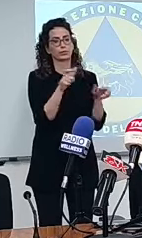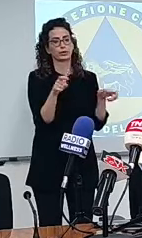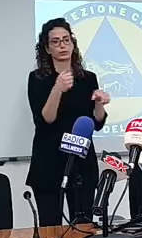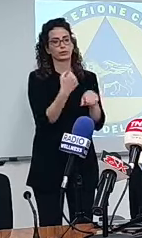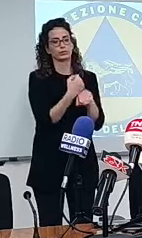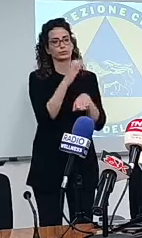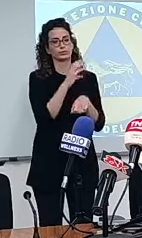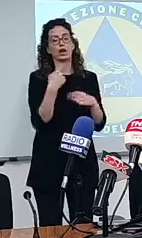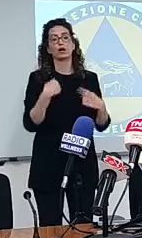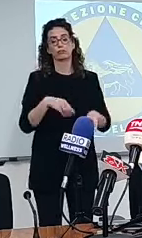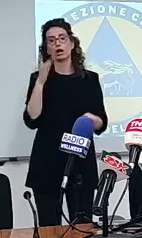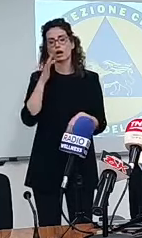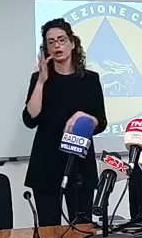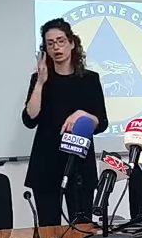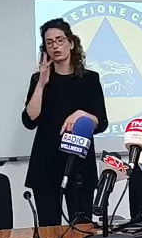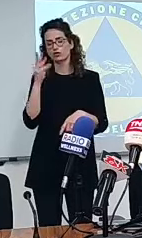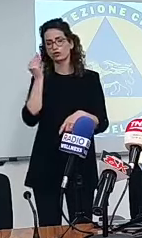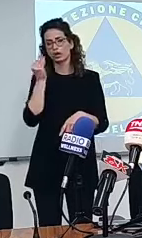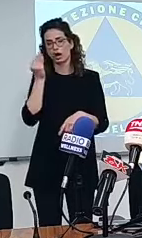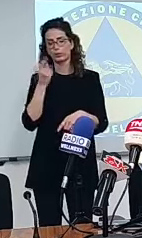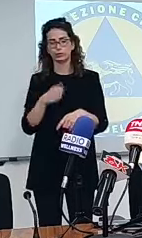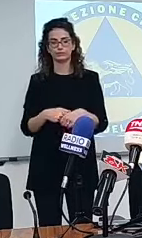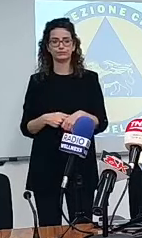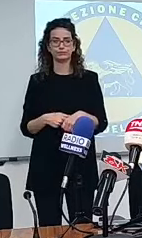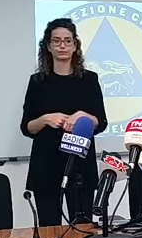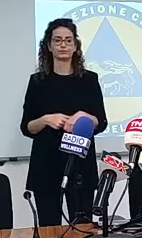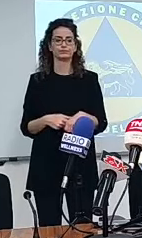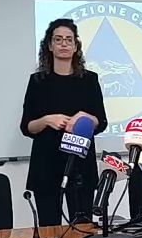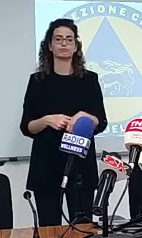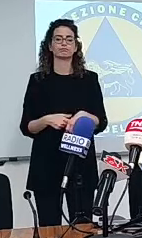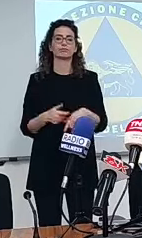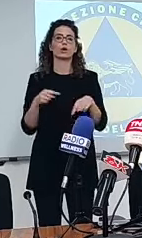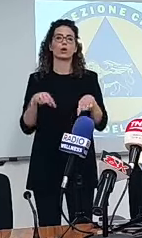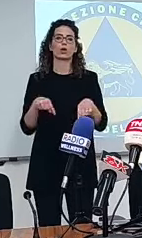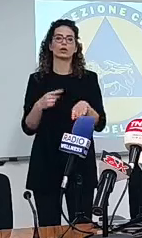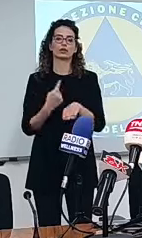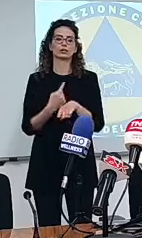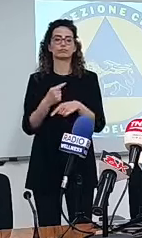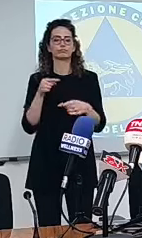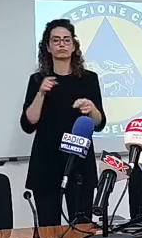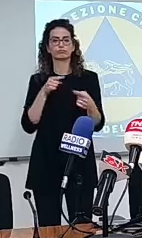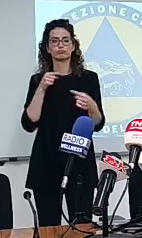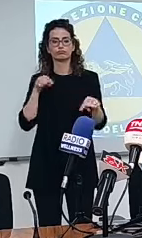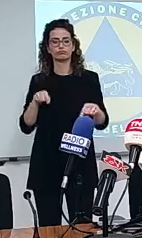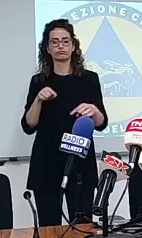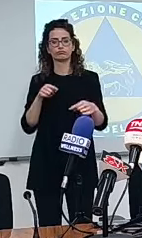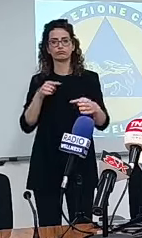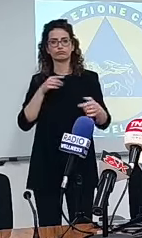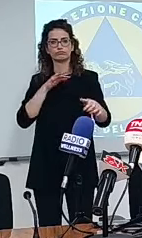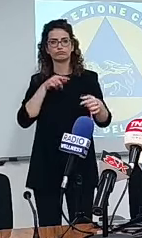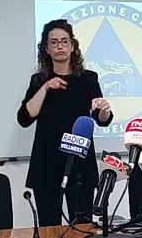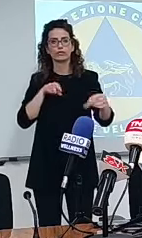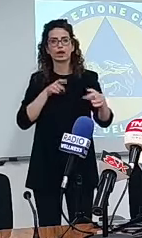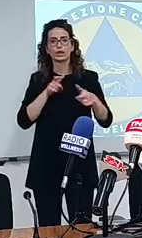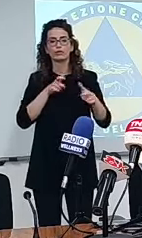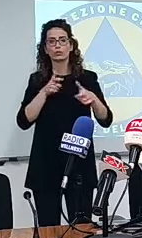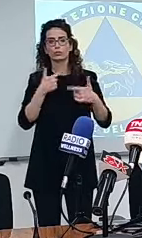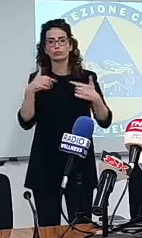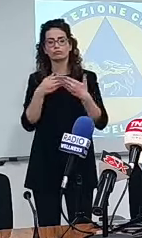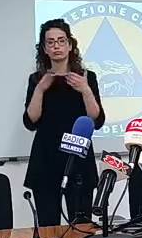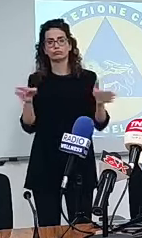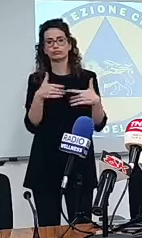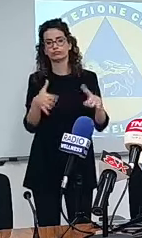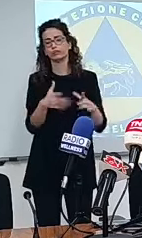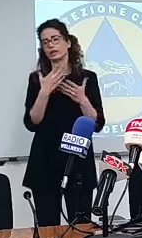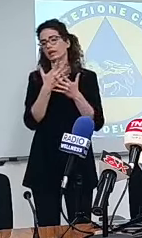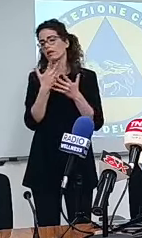dipendenti. Ragioneremo nel senso, apriremo una discussione con loro anche su questo, che chiaramente sarà legata al